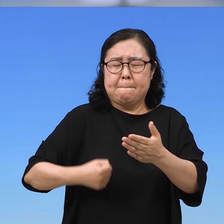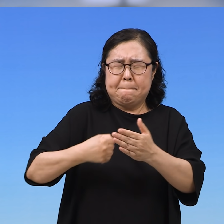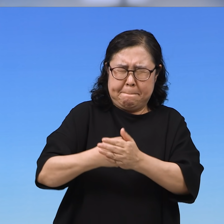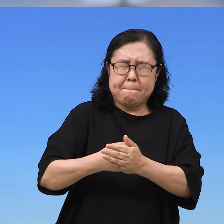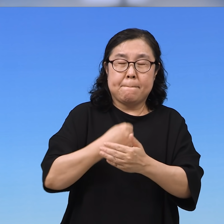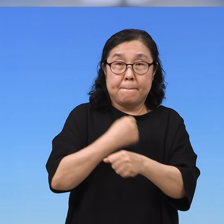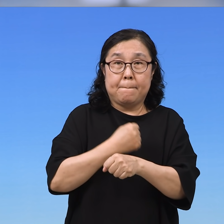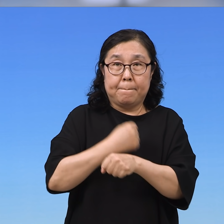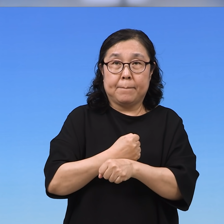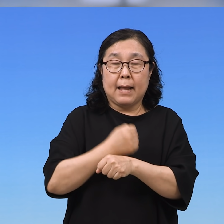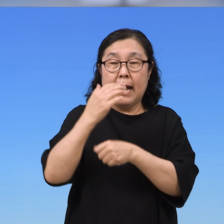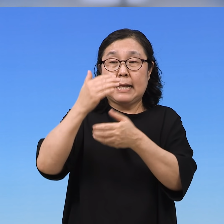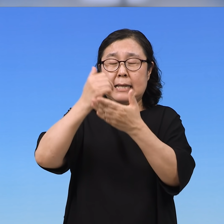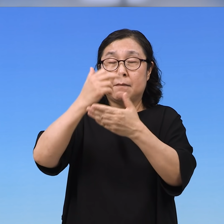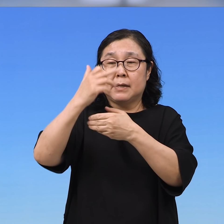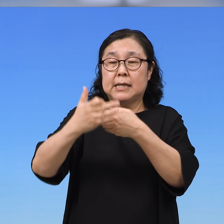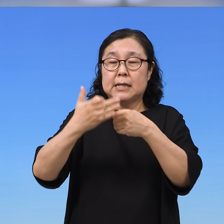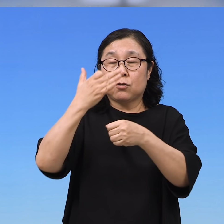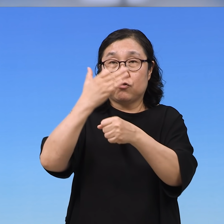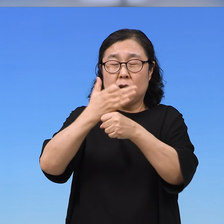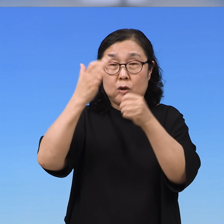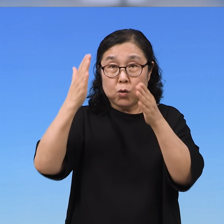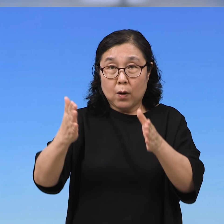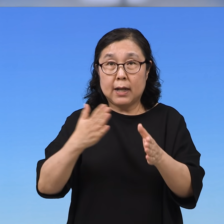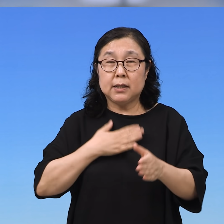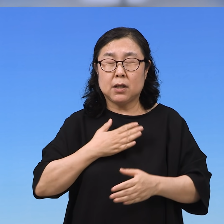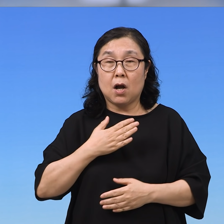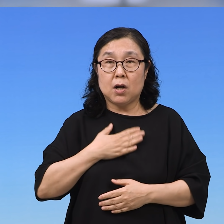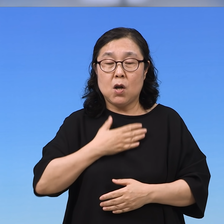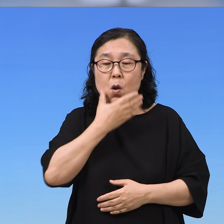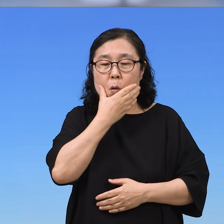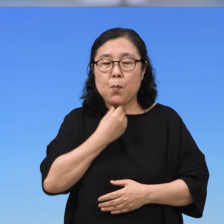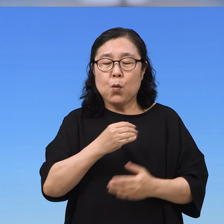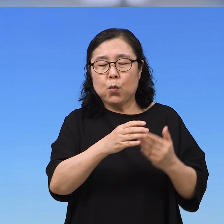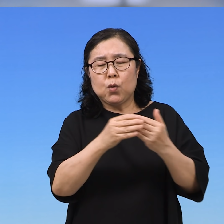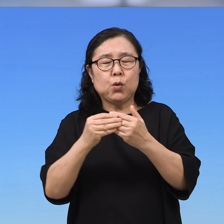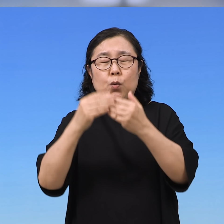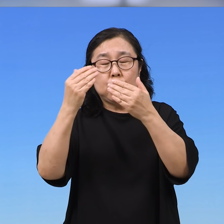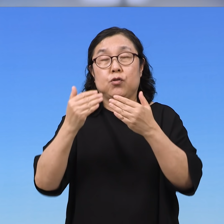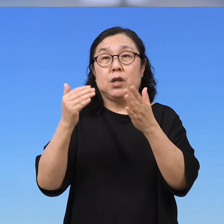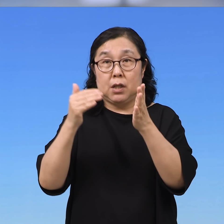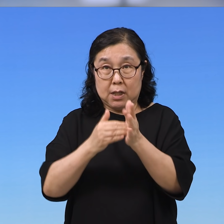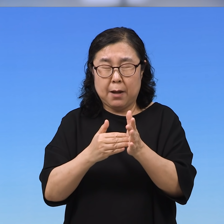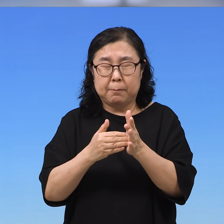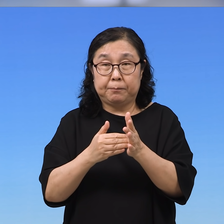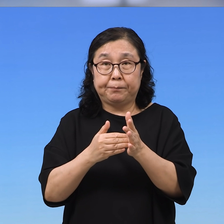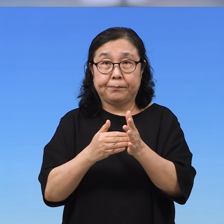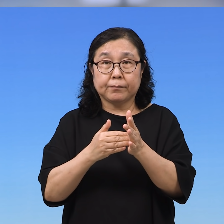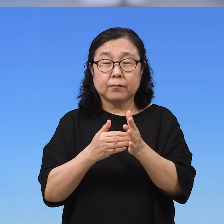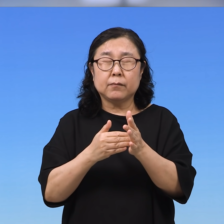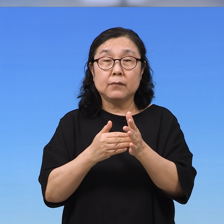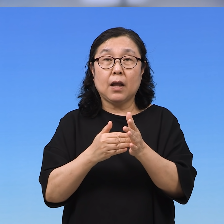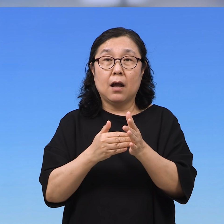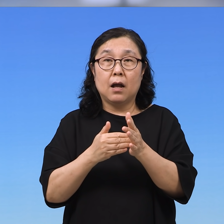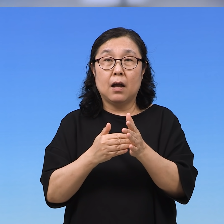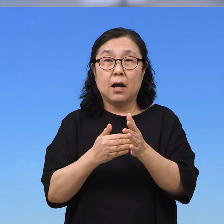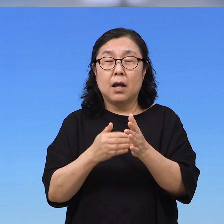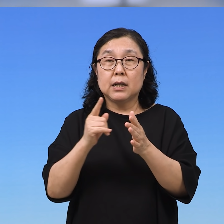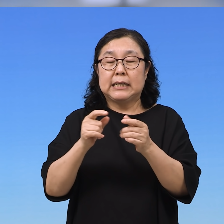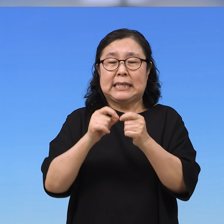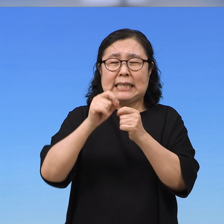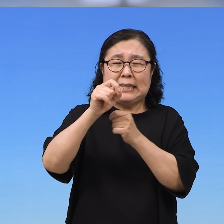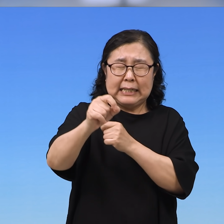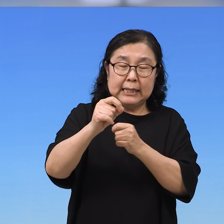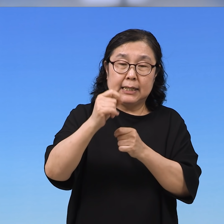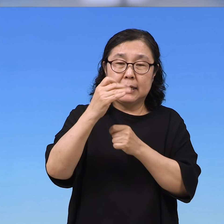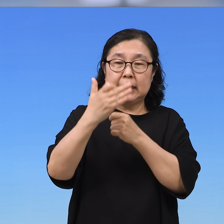다짐했습니다. 하나님, 지난 19년 내내 저를 이렇게 복으로 인도해 주셨는데 이제 하나님,